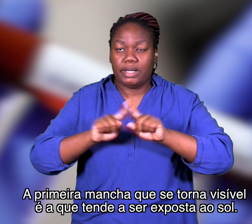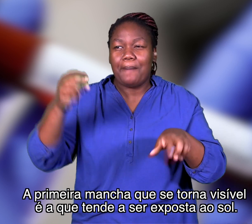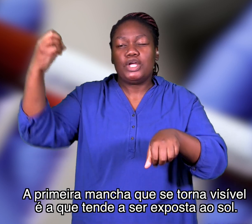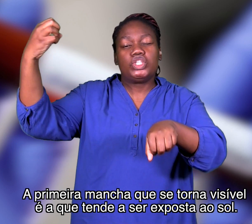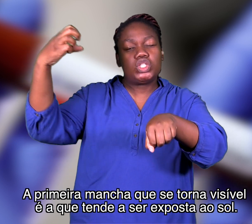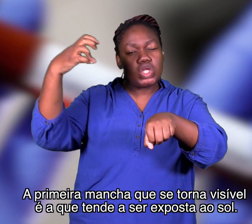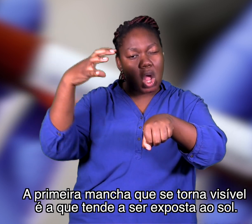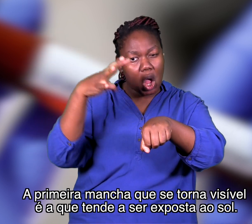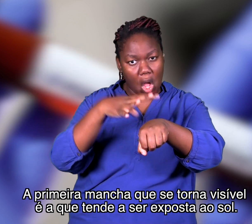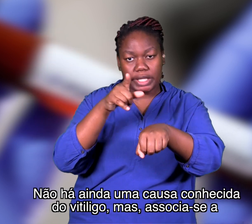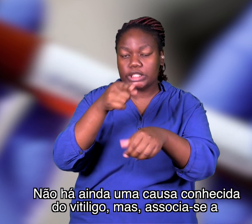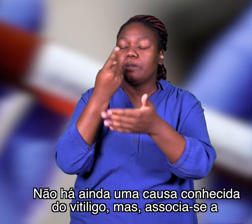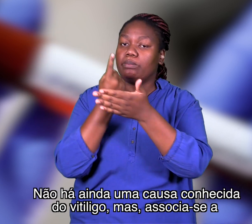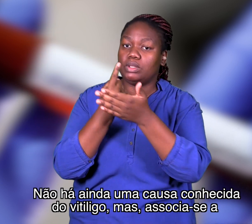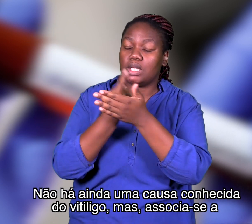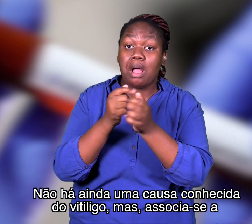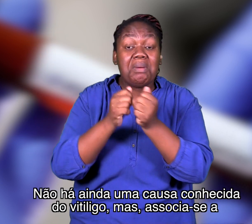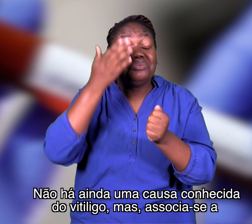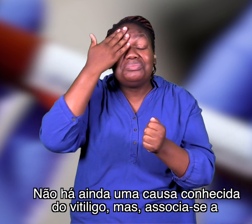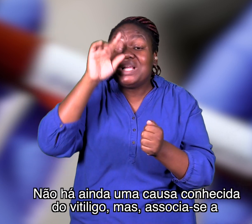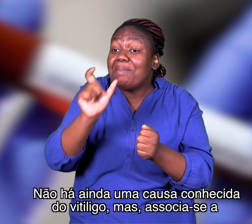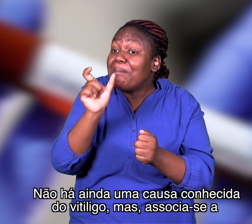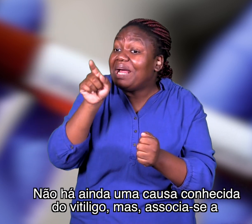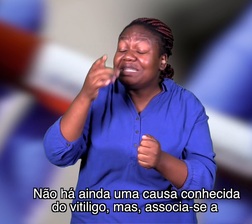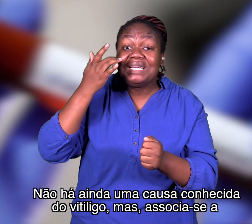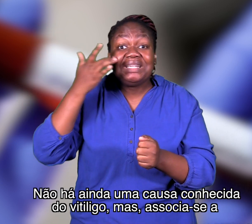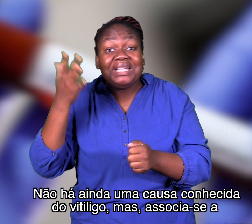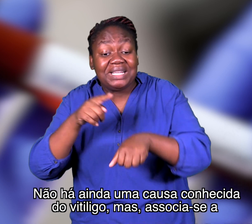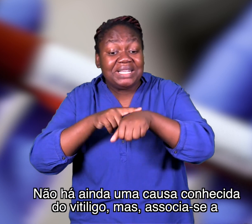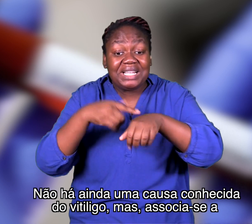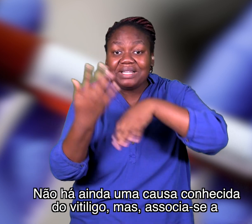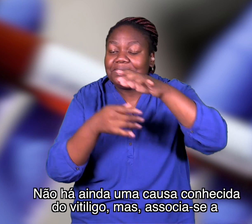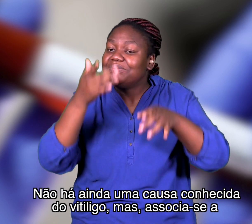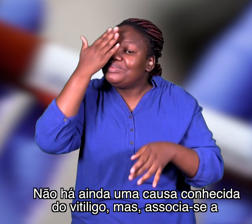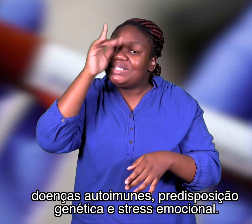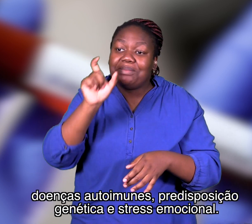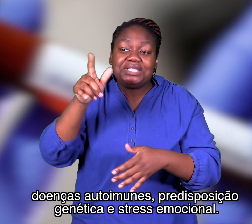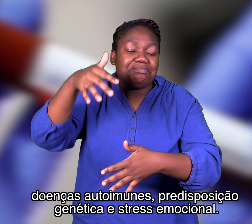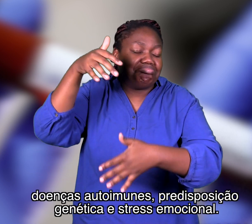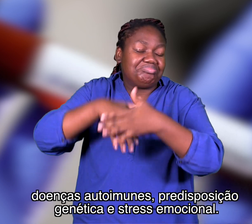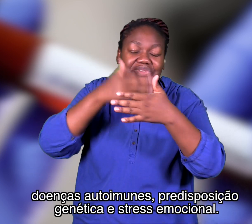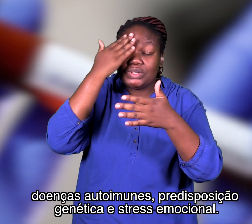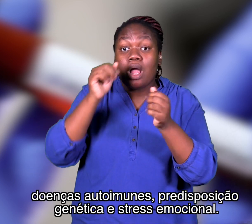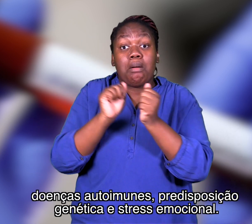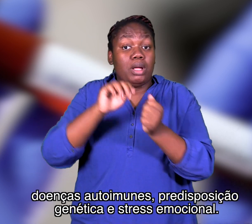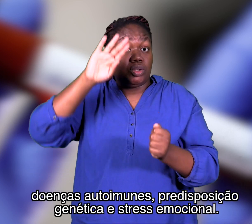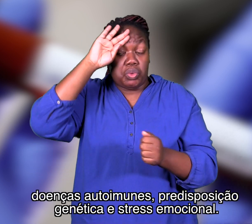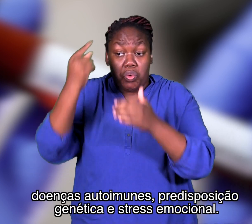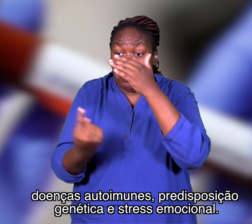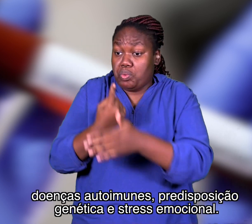tende a ser exposta ao sol. Não há ainda uma causa conhecida do vitíligo, mas associa-se a doenças autoimunas, predisposição